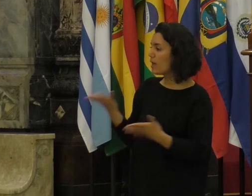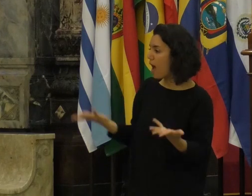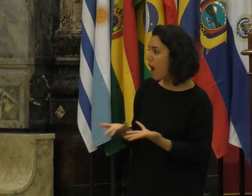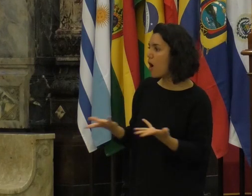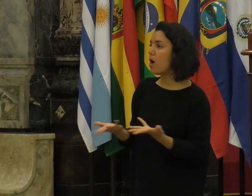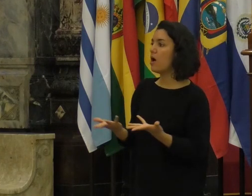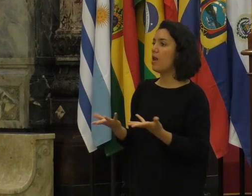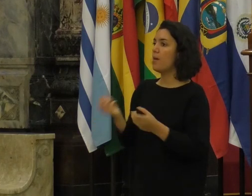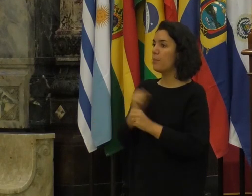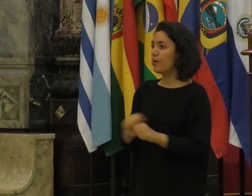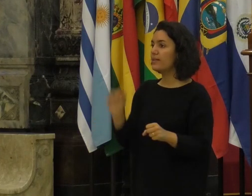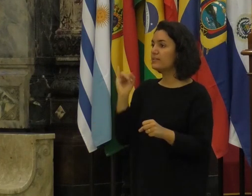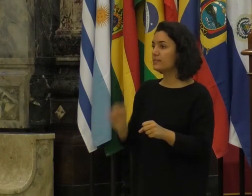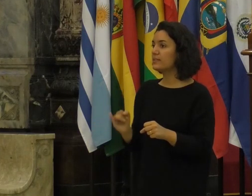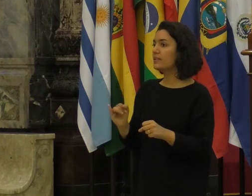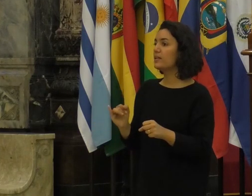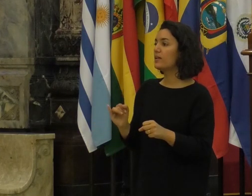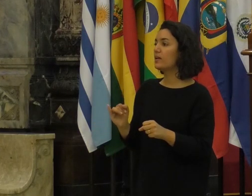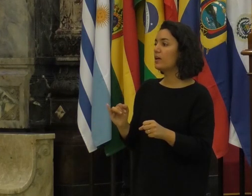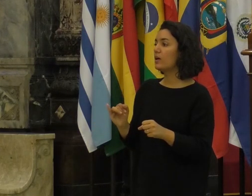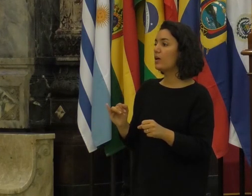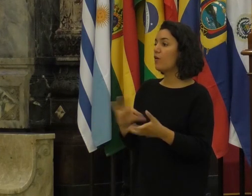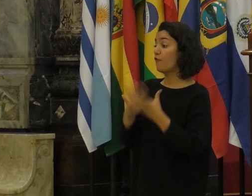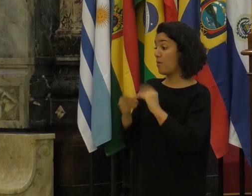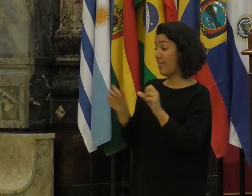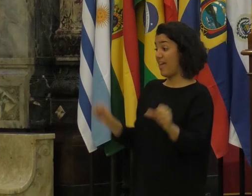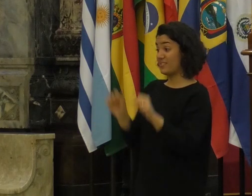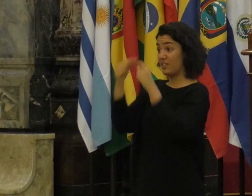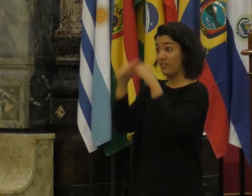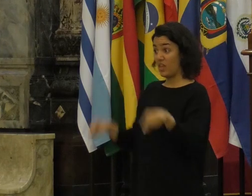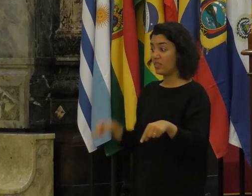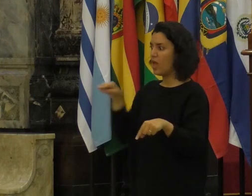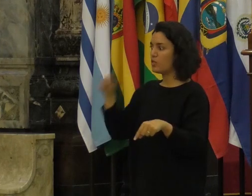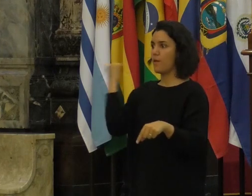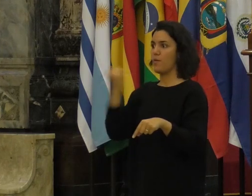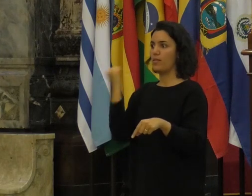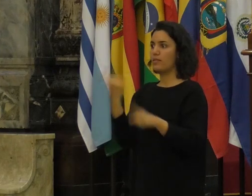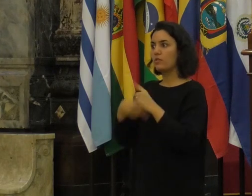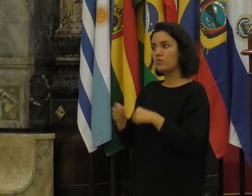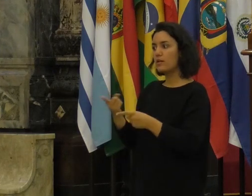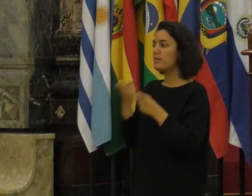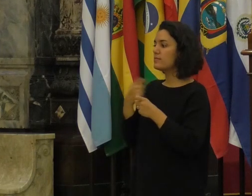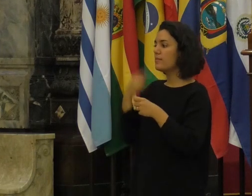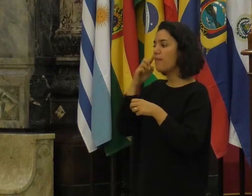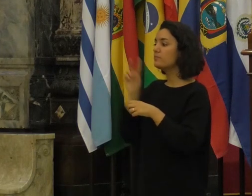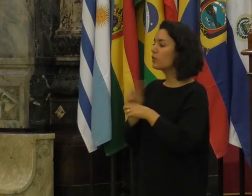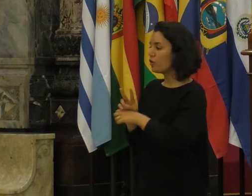pueda constituir una interesante alternativa, por lo que resulta importante su seguimiento y